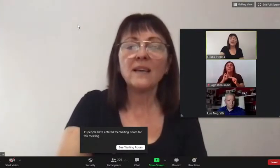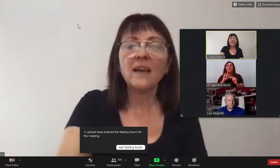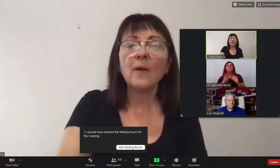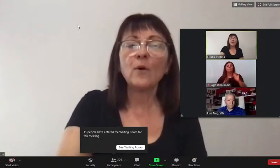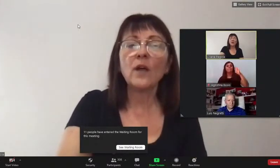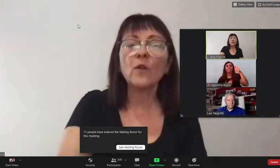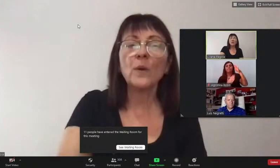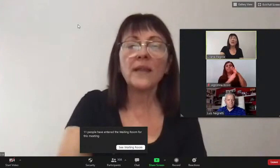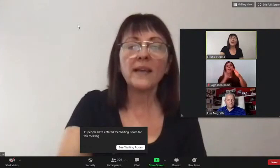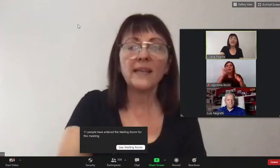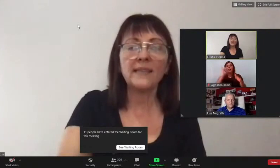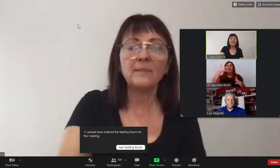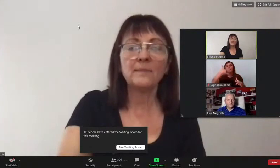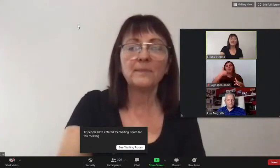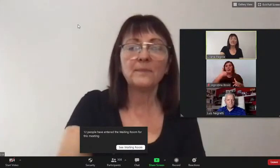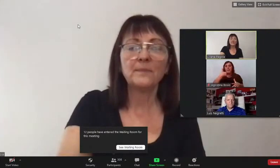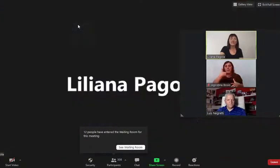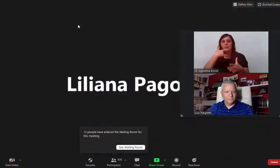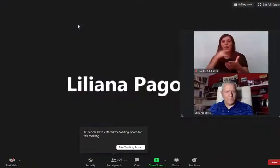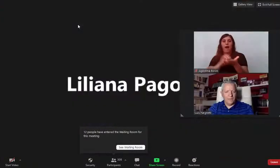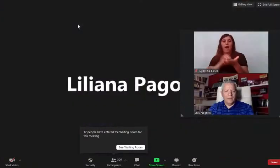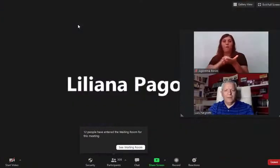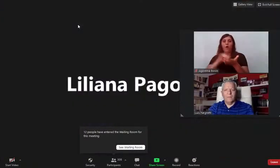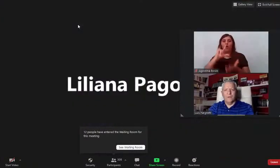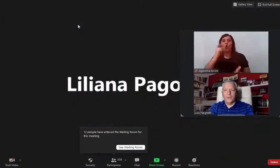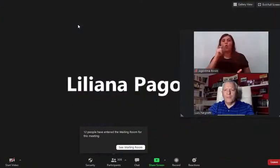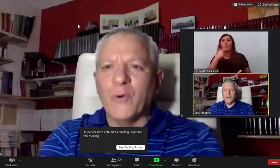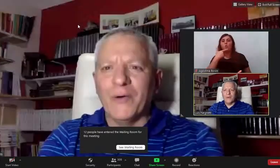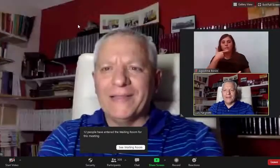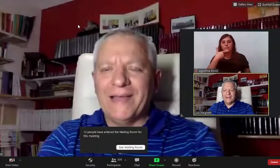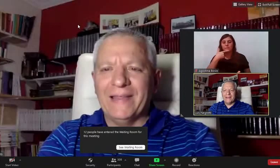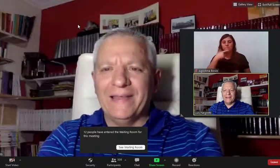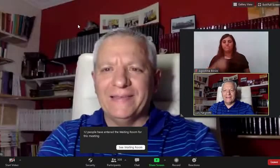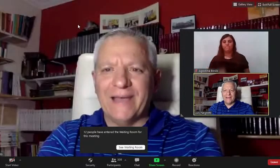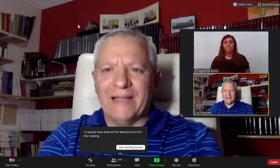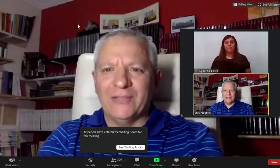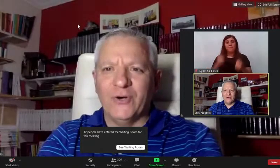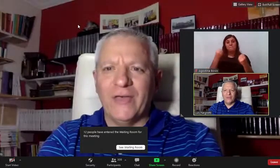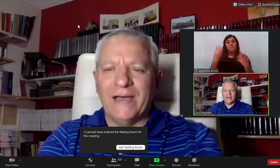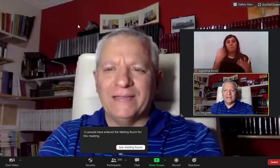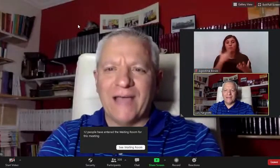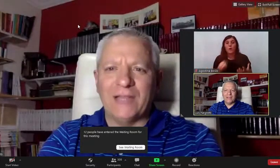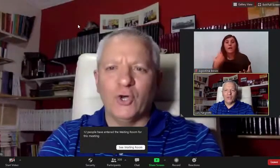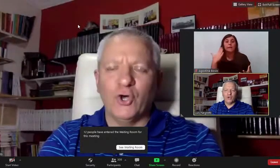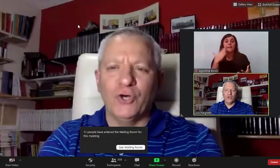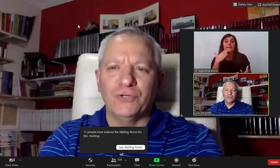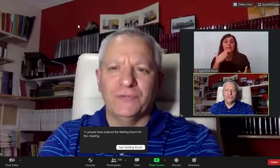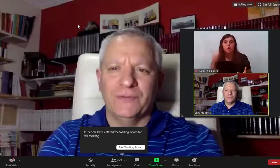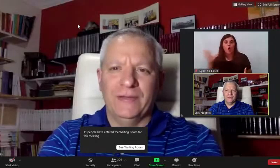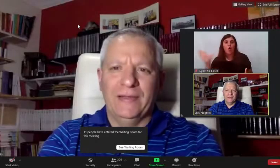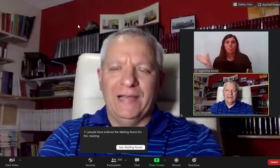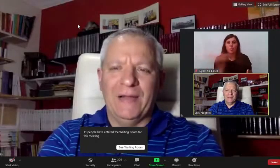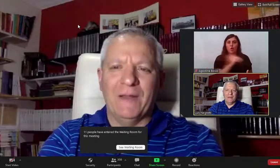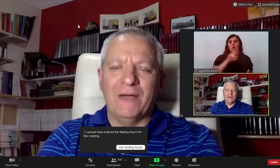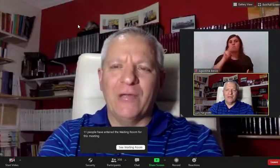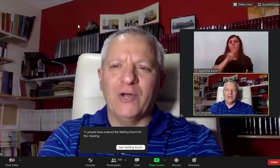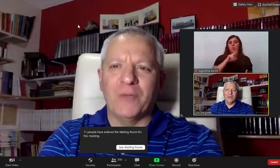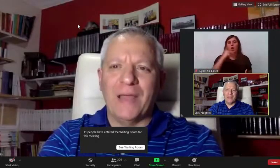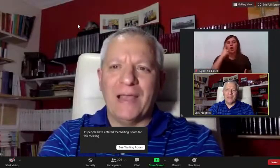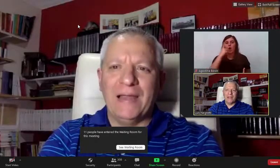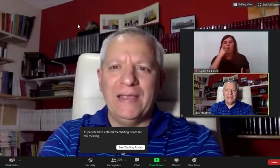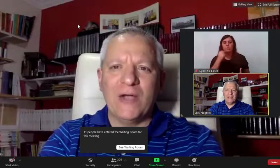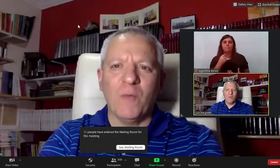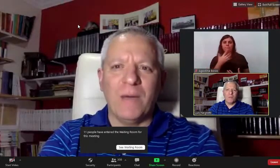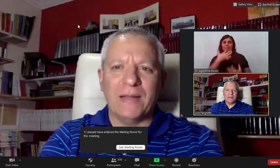María, abogado Luis Negretti. Bueno, muy buenas tardes a todas, a todos. La verdad, una